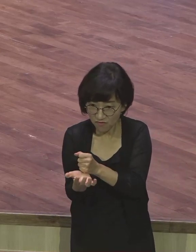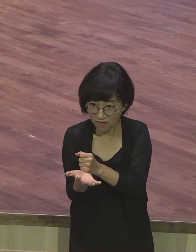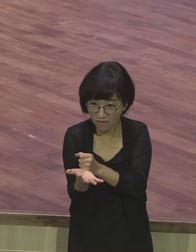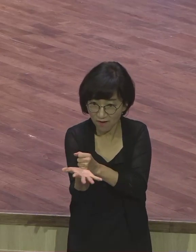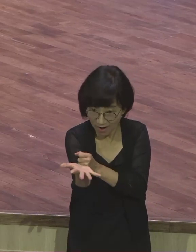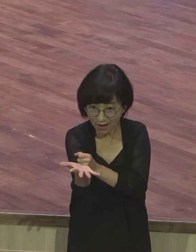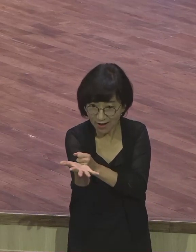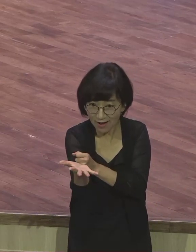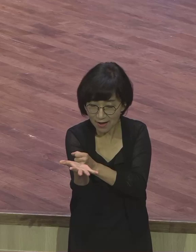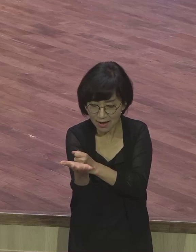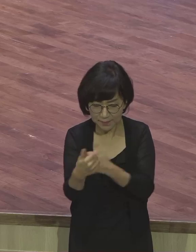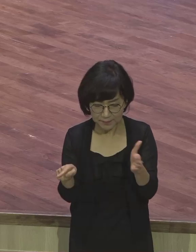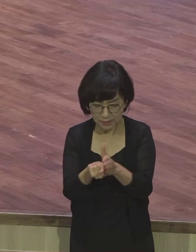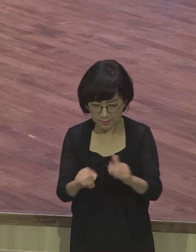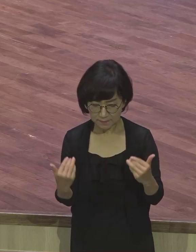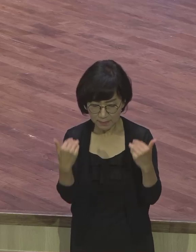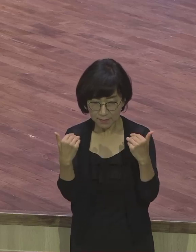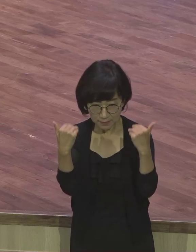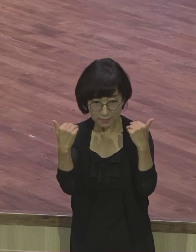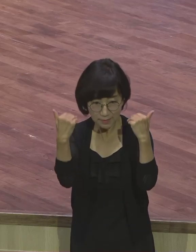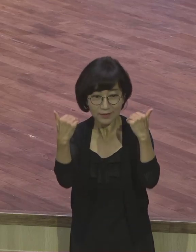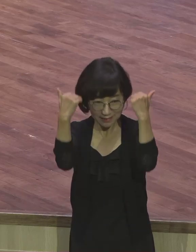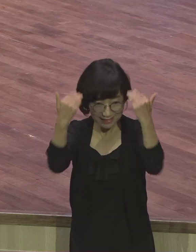입혀나가는 단계로 성장하는 겁니다.